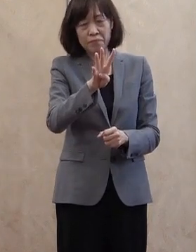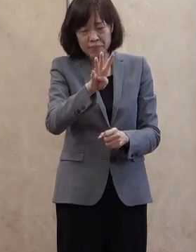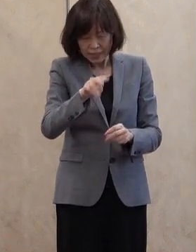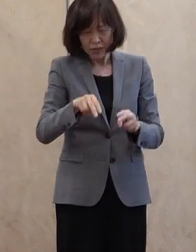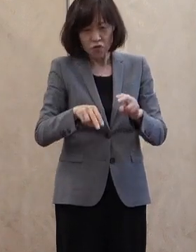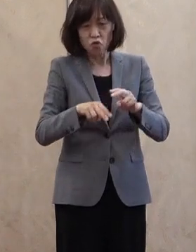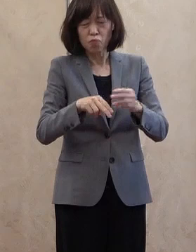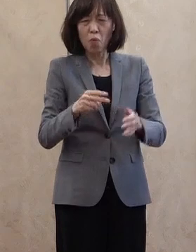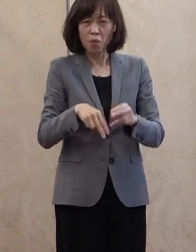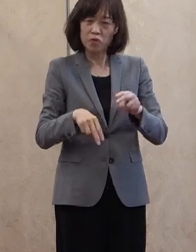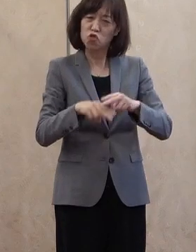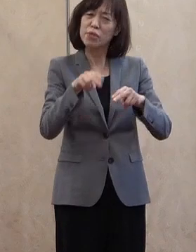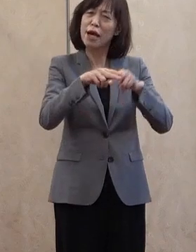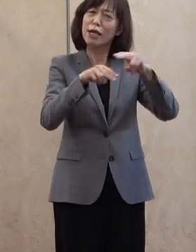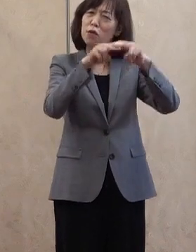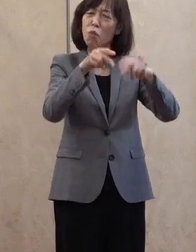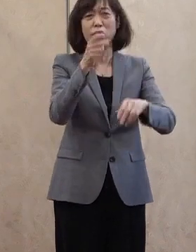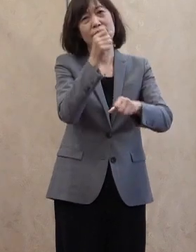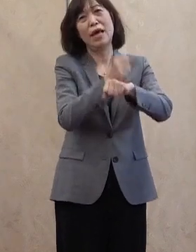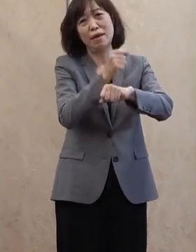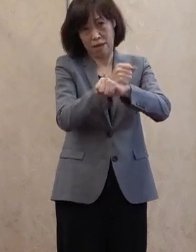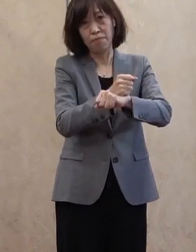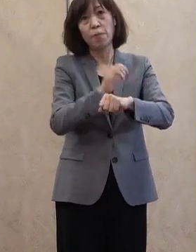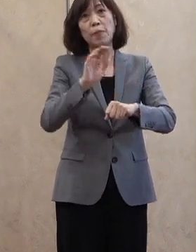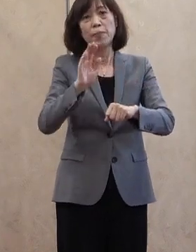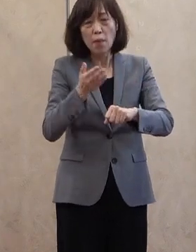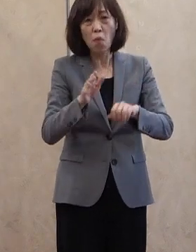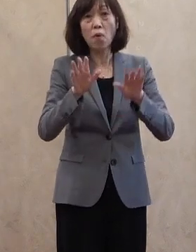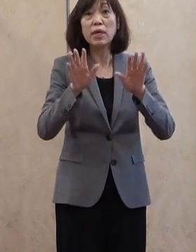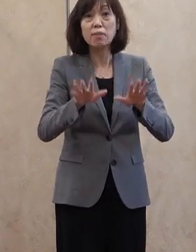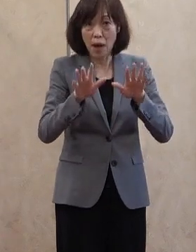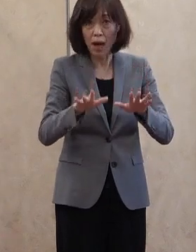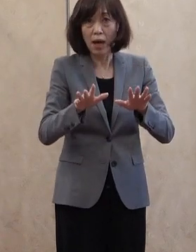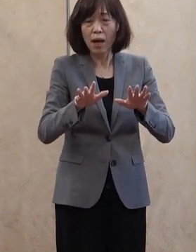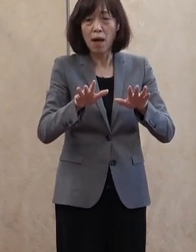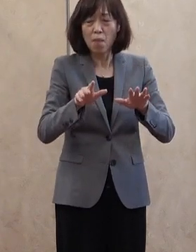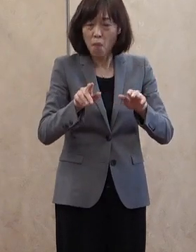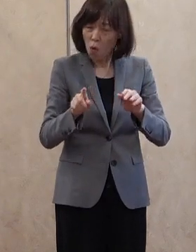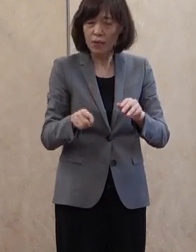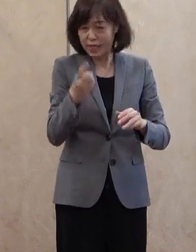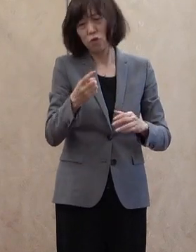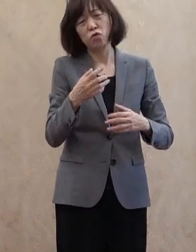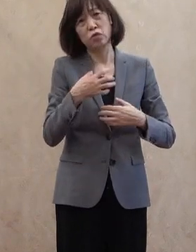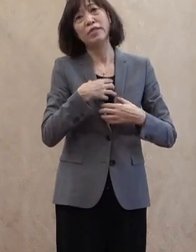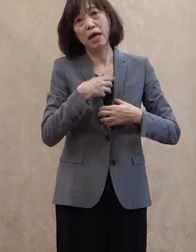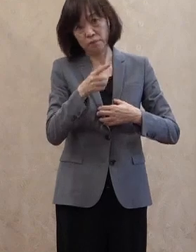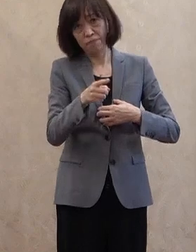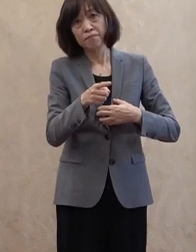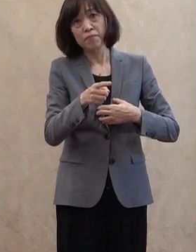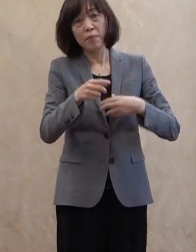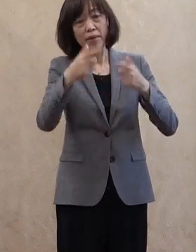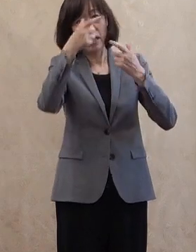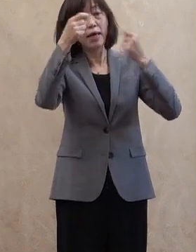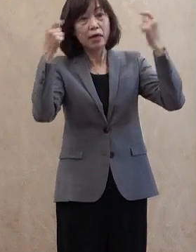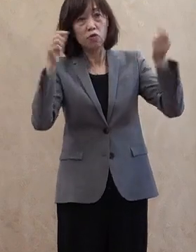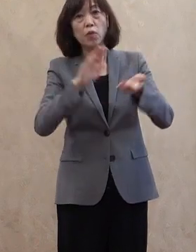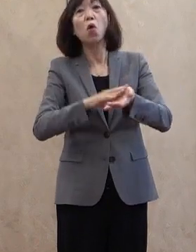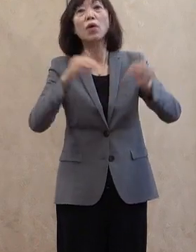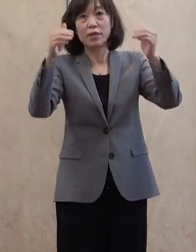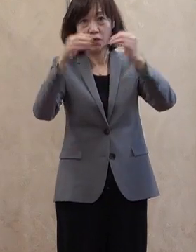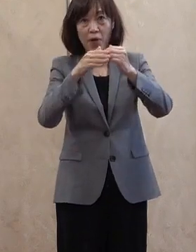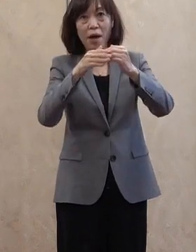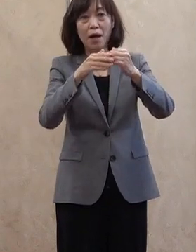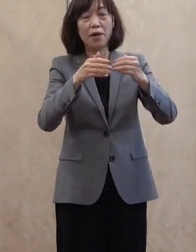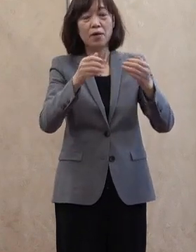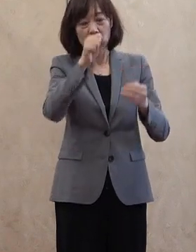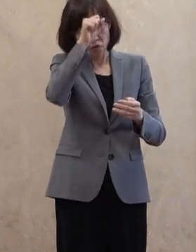変な状況の中今やってますが、この緊急事態ということですね、それぞれの大学病院であったり、中等症やってくれている大き